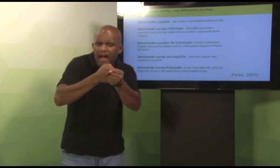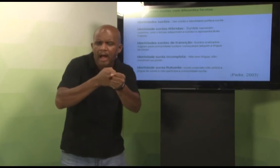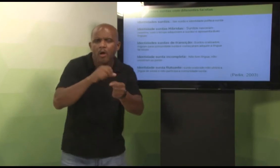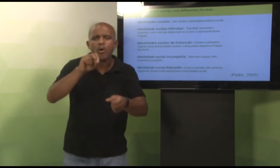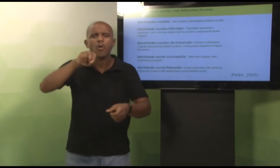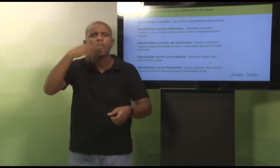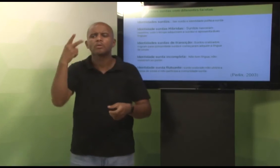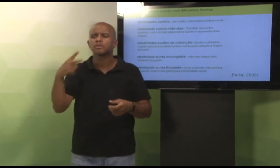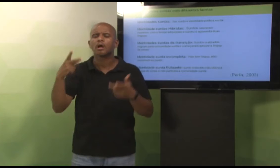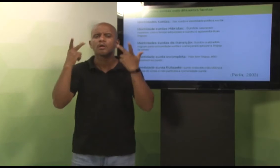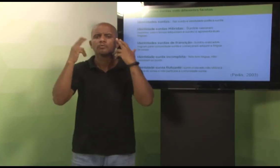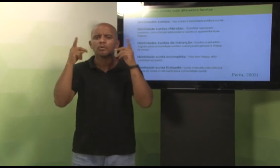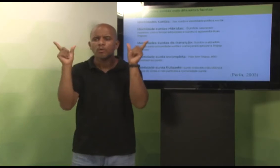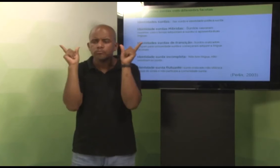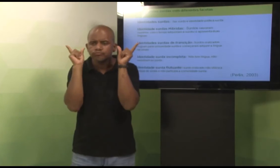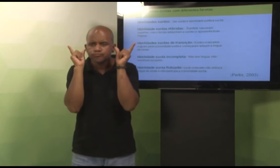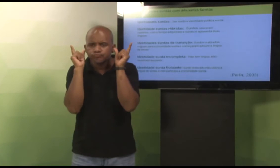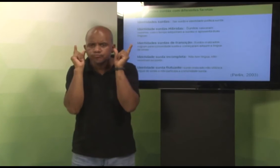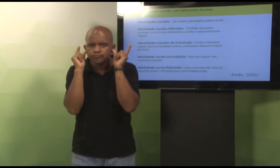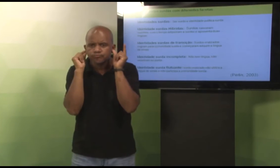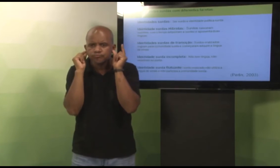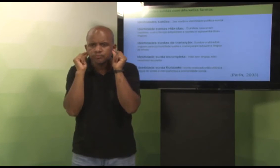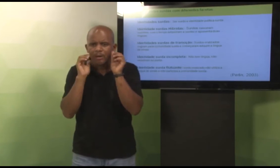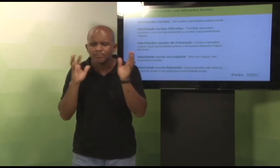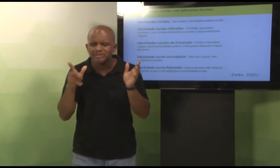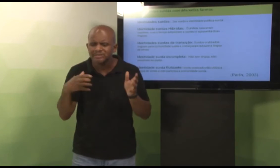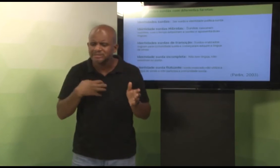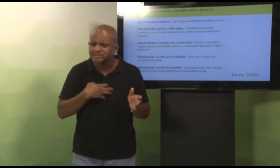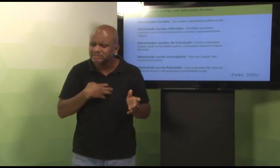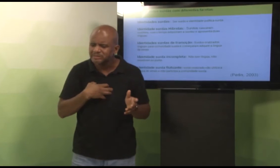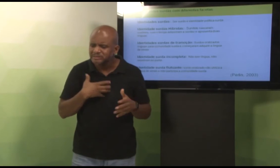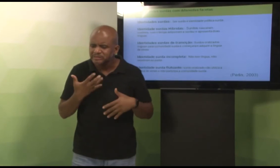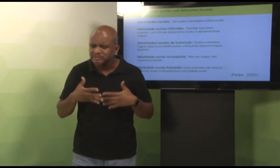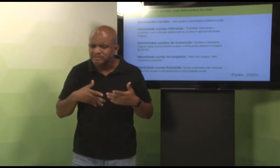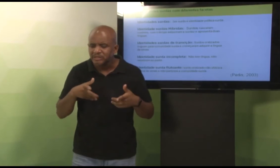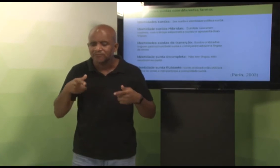aproximadamente, ele perde a audição por algum motivo, algum acidente. Ele perde a audição.